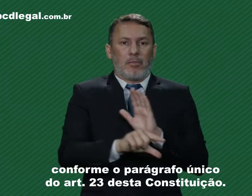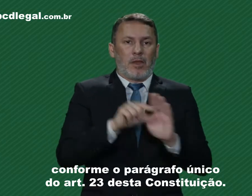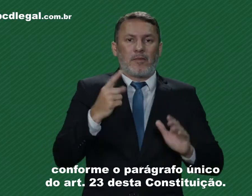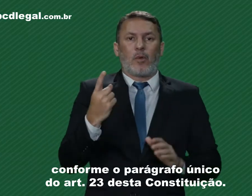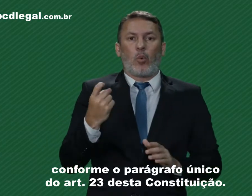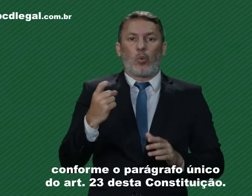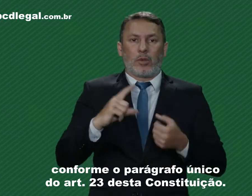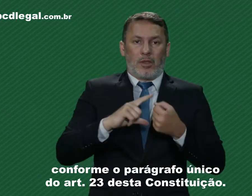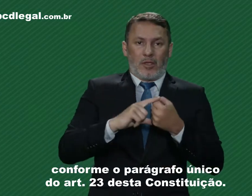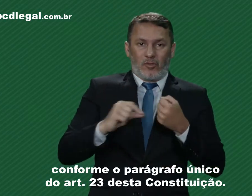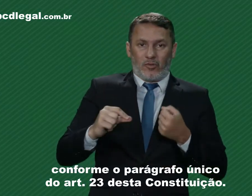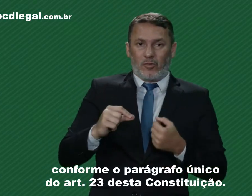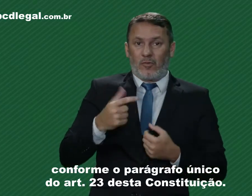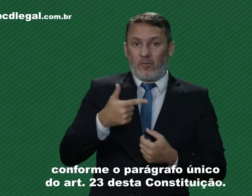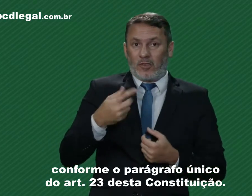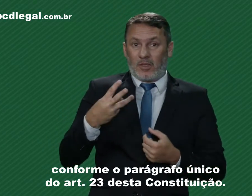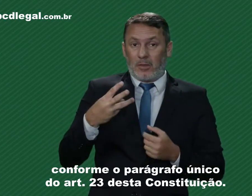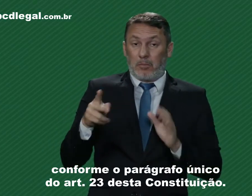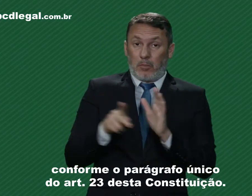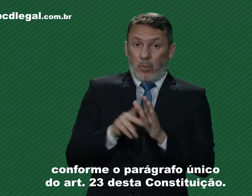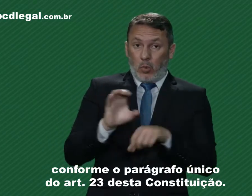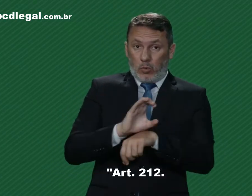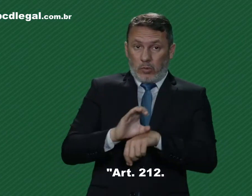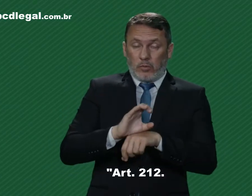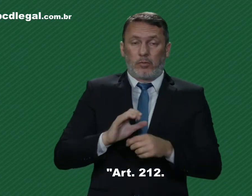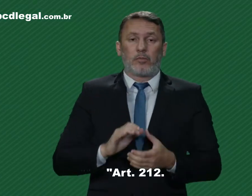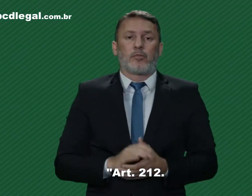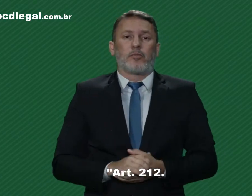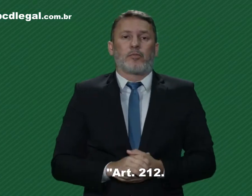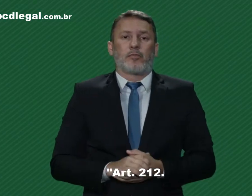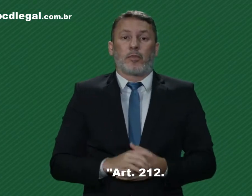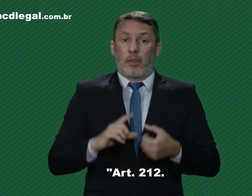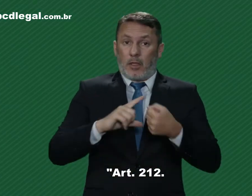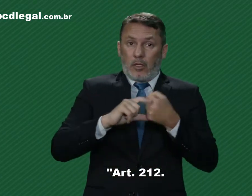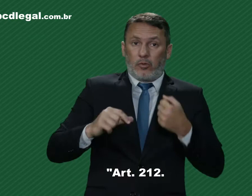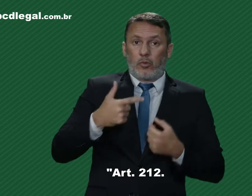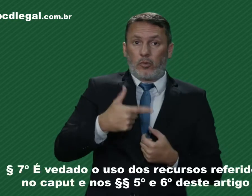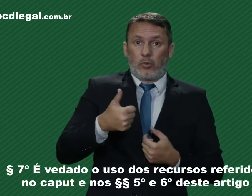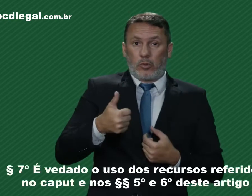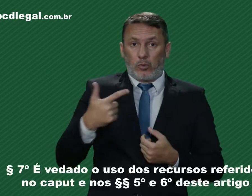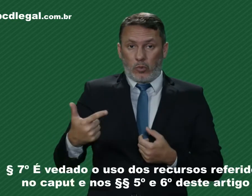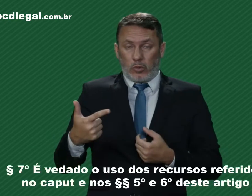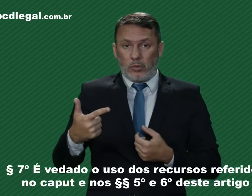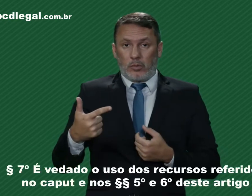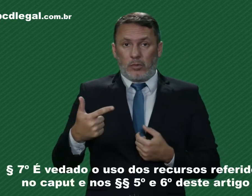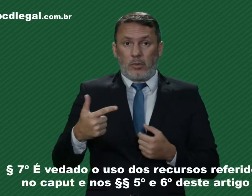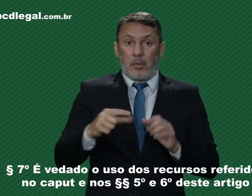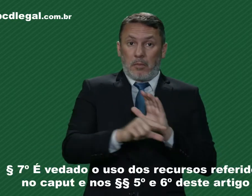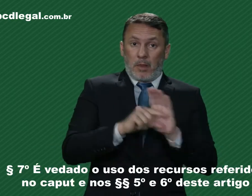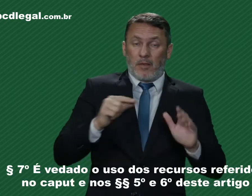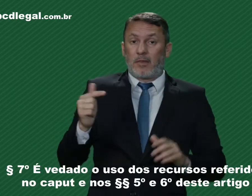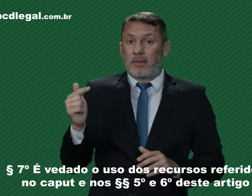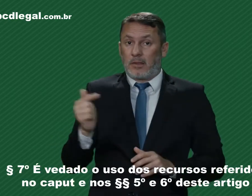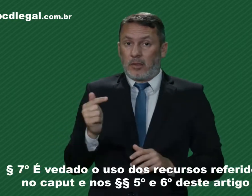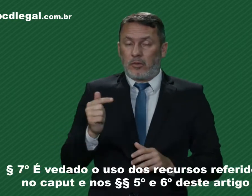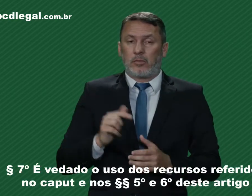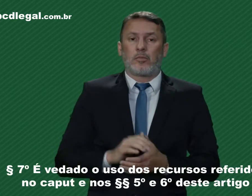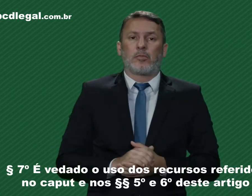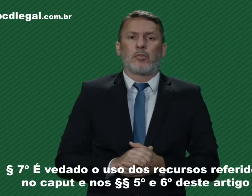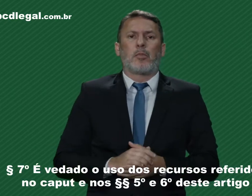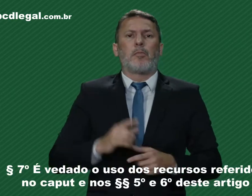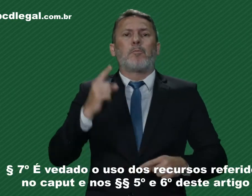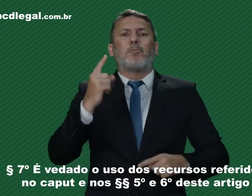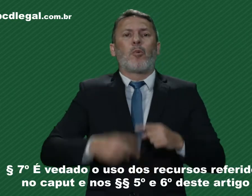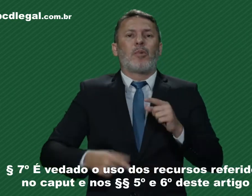único do artigo 23 desta Constituição. Artigo 212. Parágrafo 7º. É vedado o uso